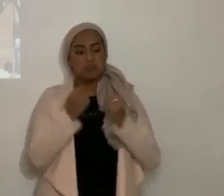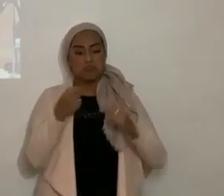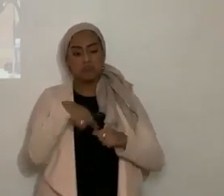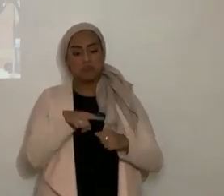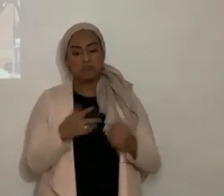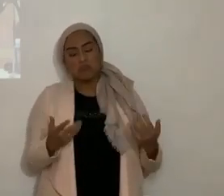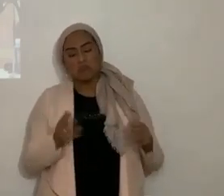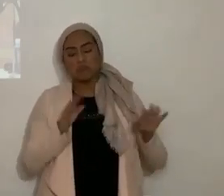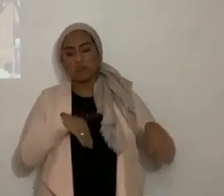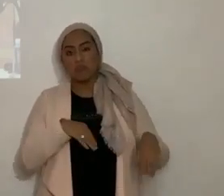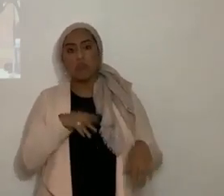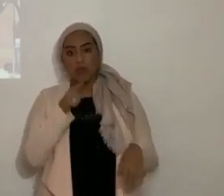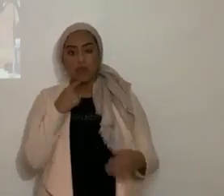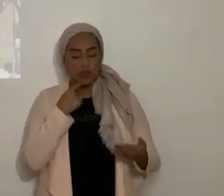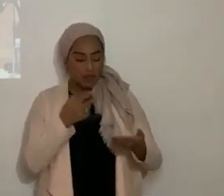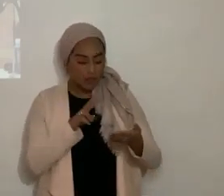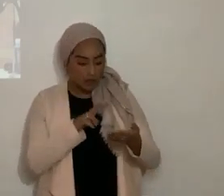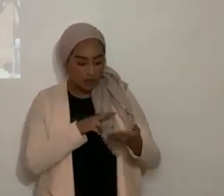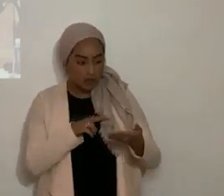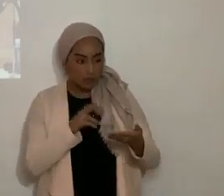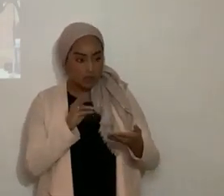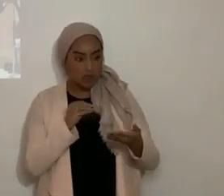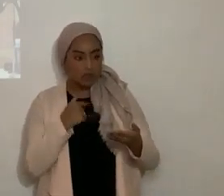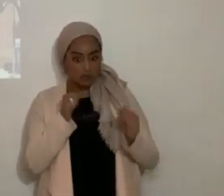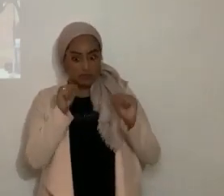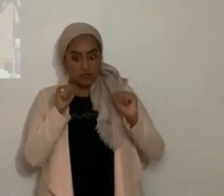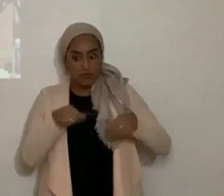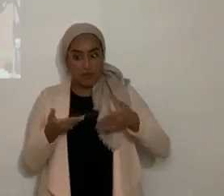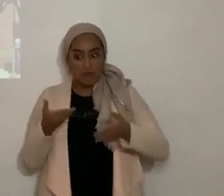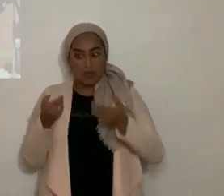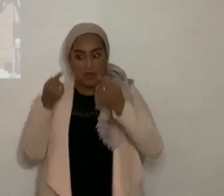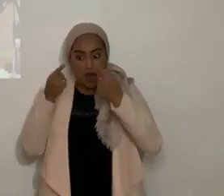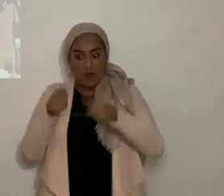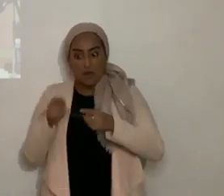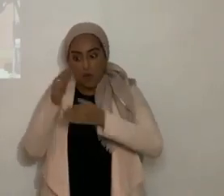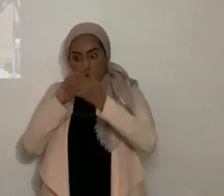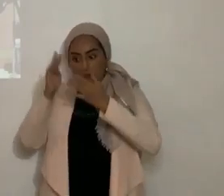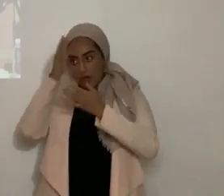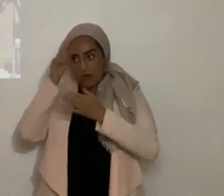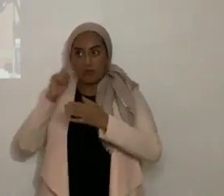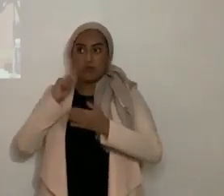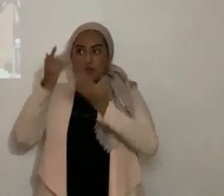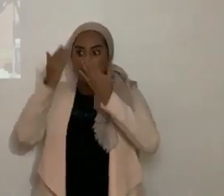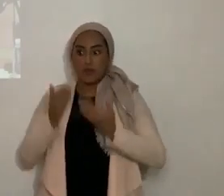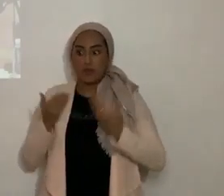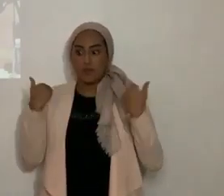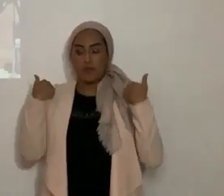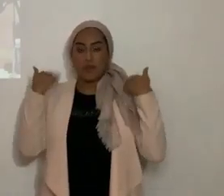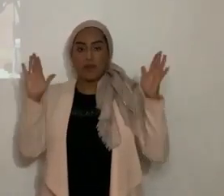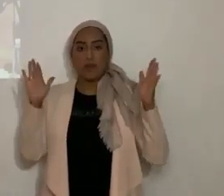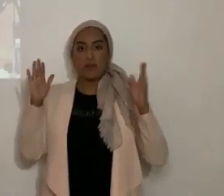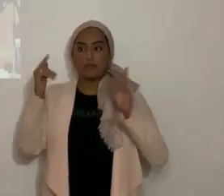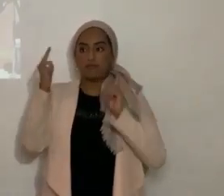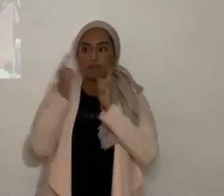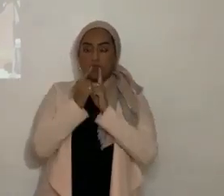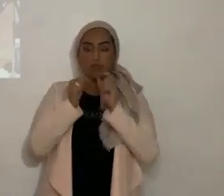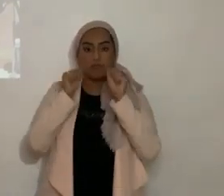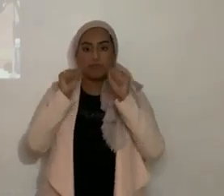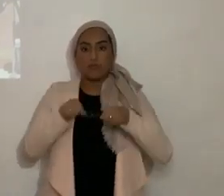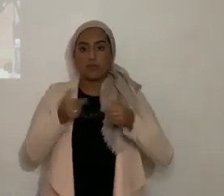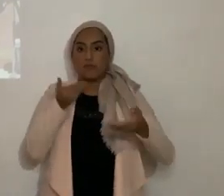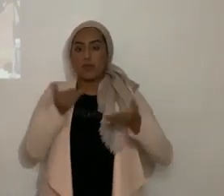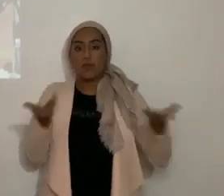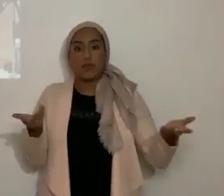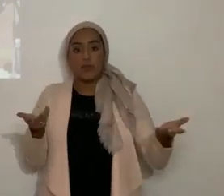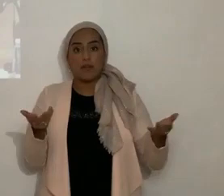¿verdad? Dices, esto me puede pasar a mí. El Eterno envió un malaj, los sacó de la tribulación que estaban pasando